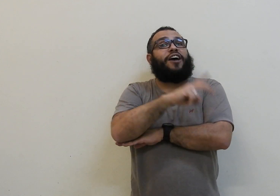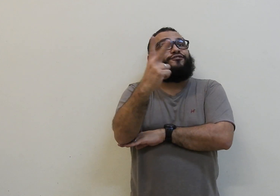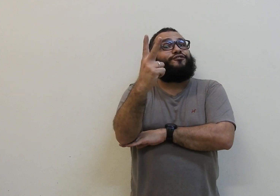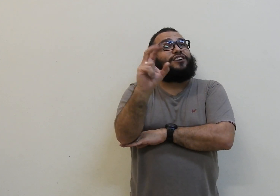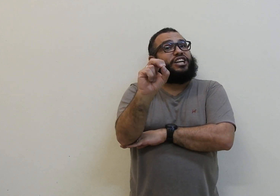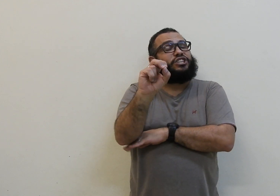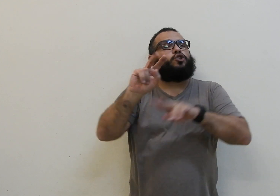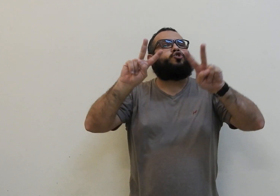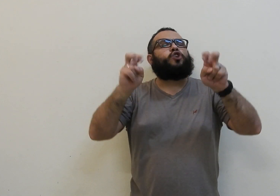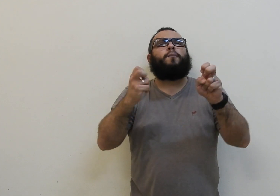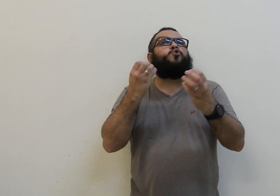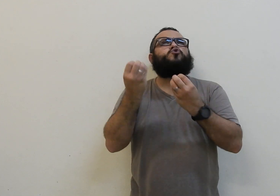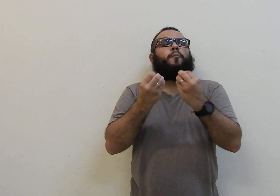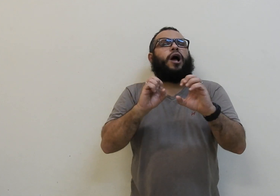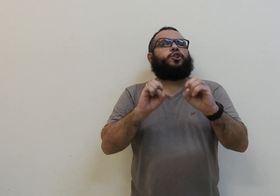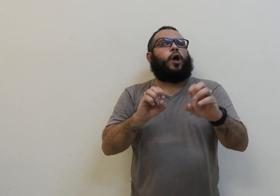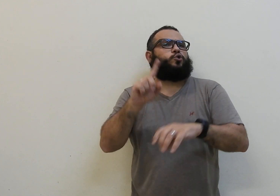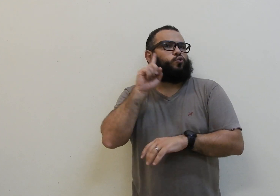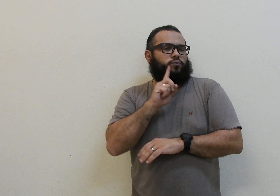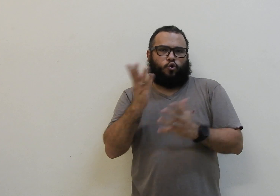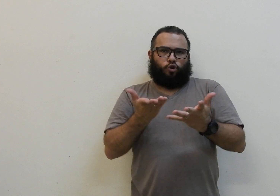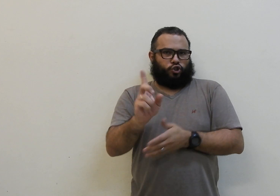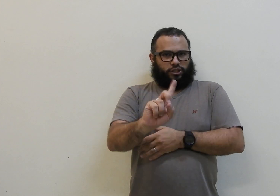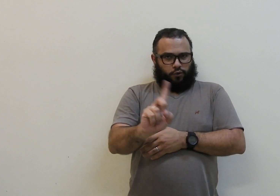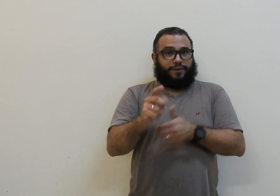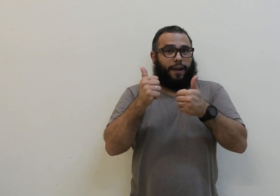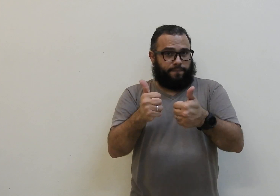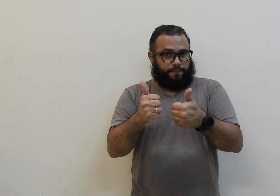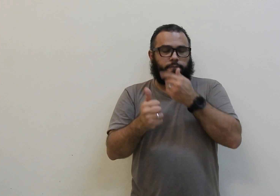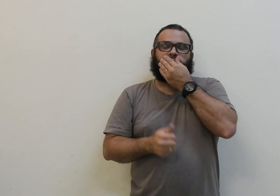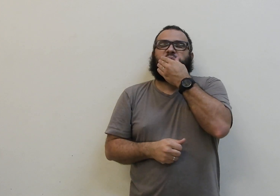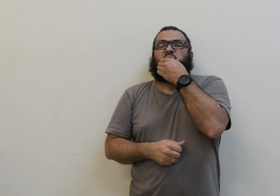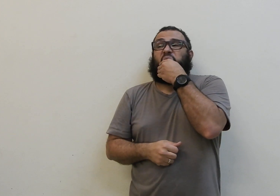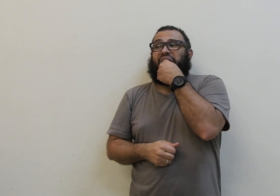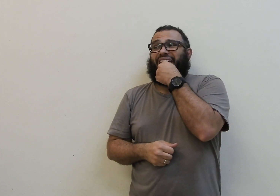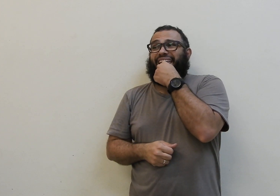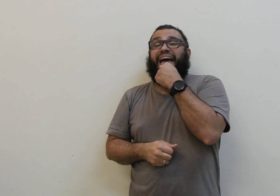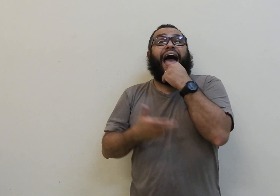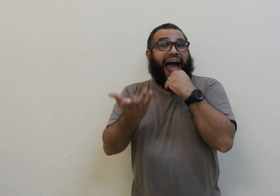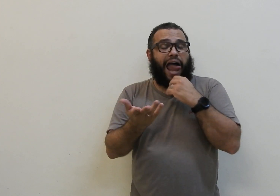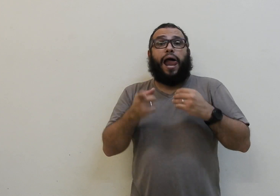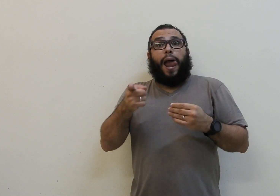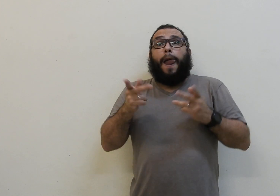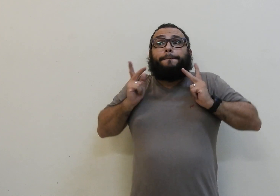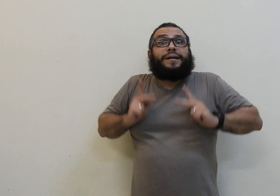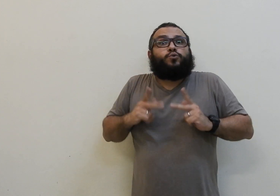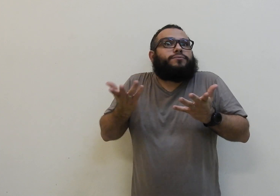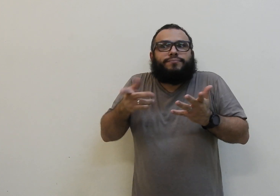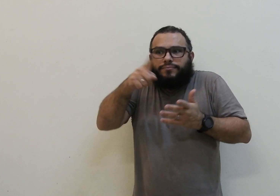número maior. Isso a gente vai abordar mais no dia 20, não é hoje o tema que a gente vai abordar, a educação